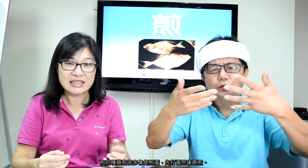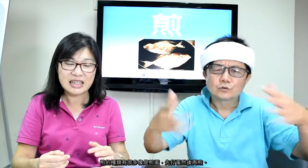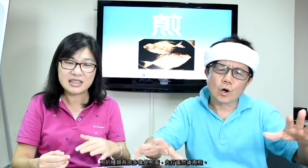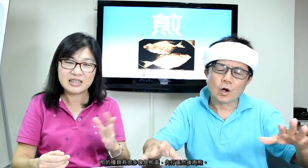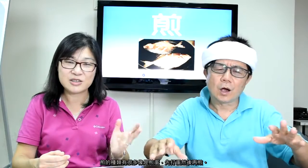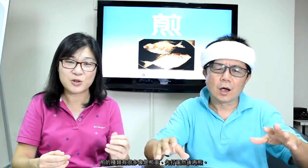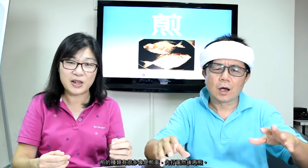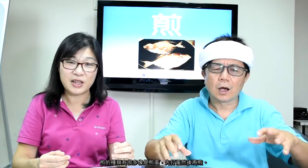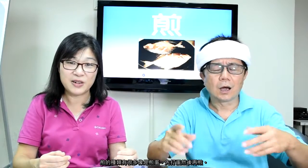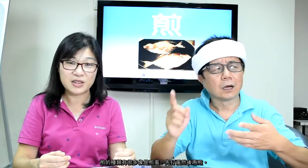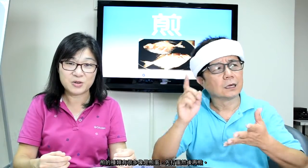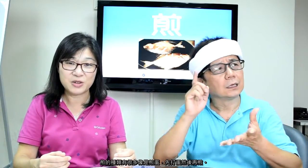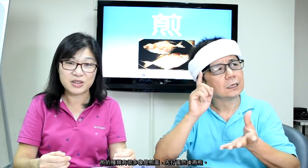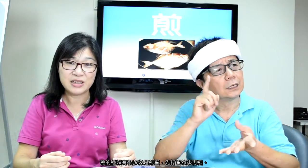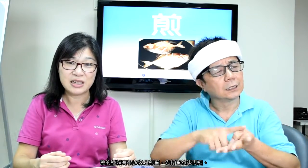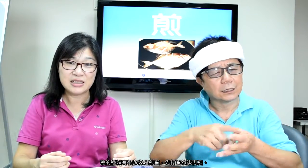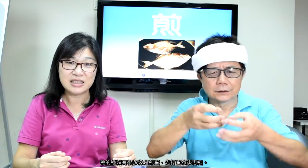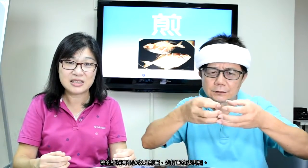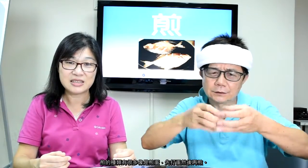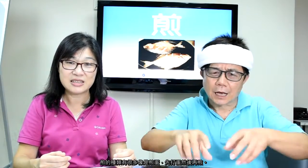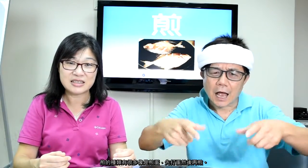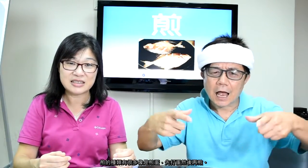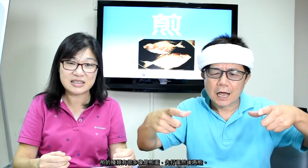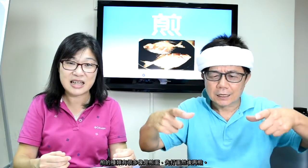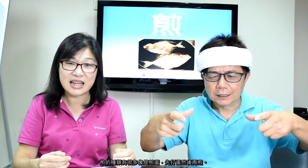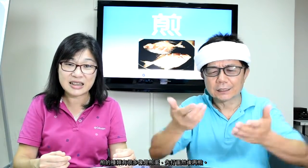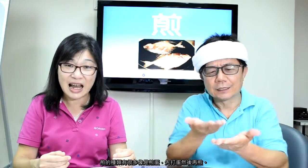煎的种类有很多，像是煎蛋，